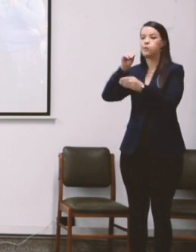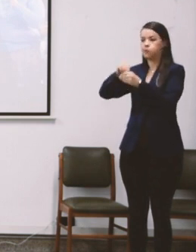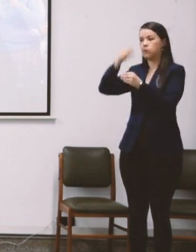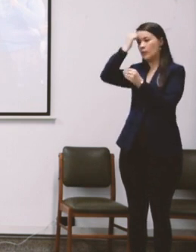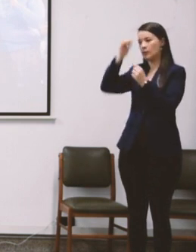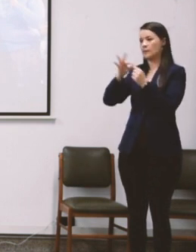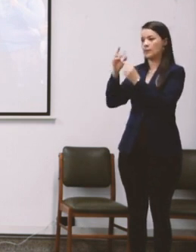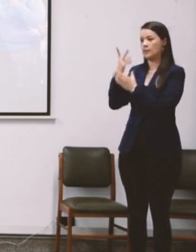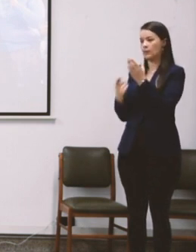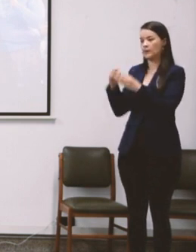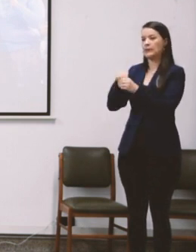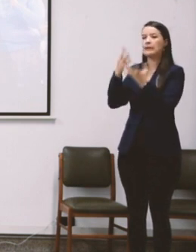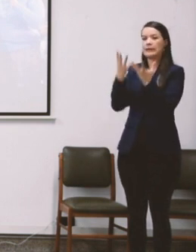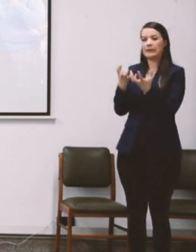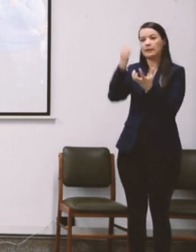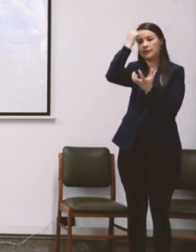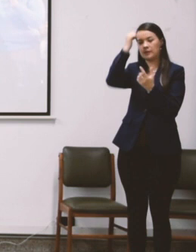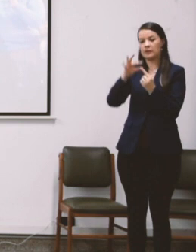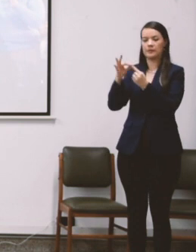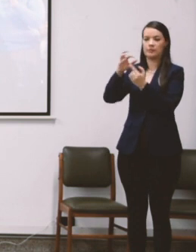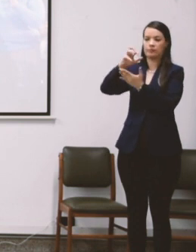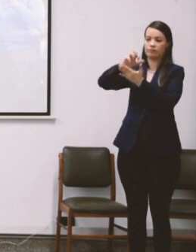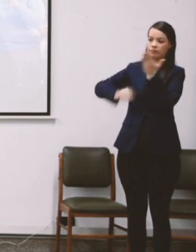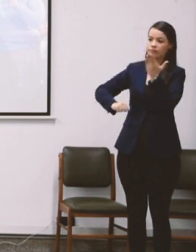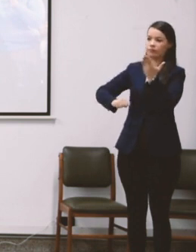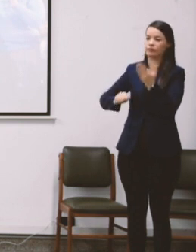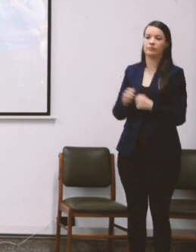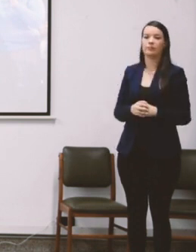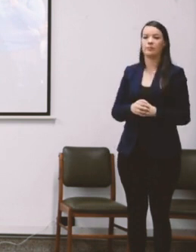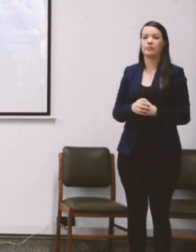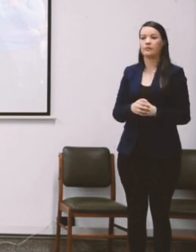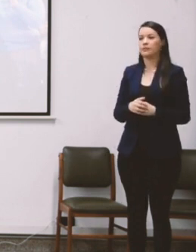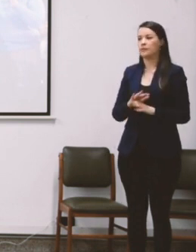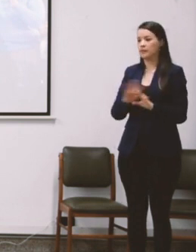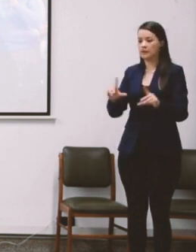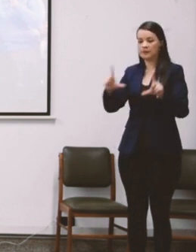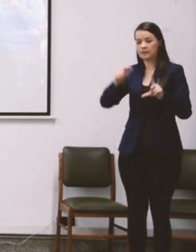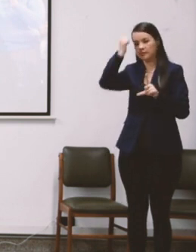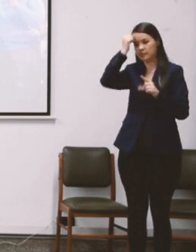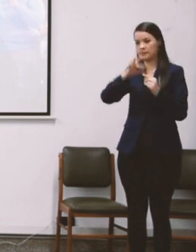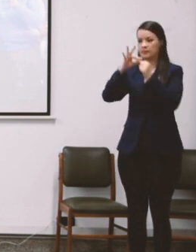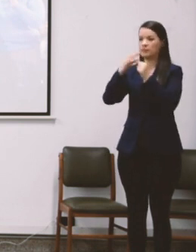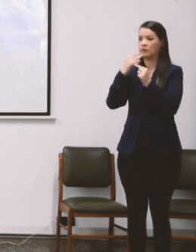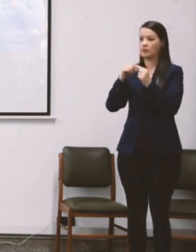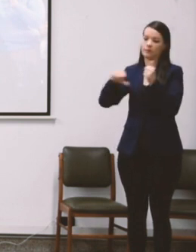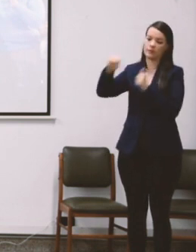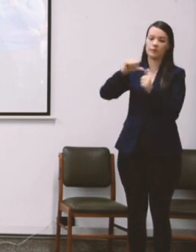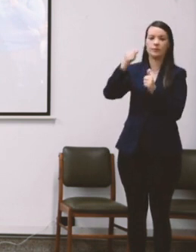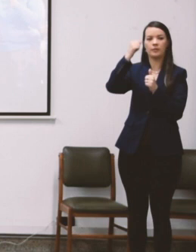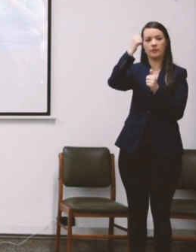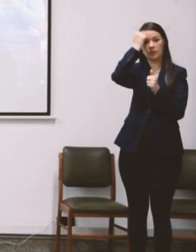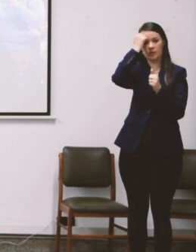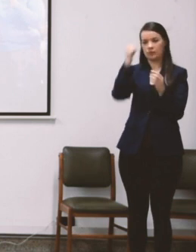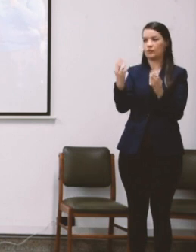especial. Bueno, lo que se quiere quitar es precisamente la terminal en educación especial y se quiere cambiar por educación inclusiva.